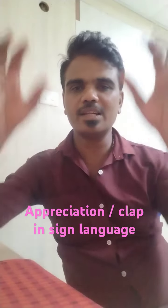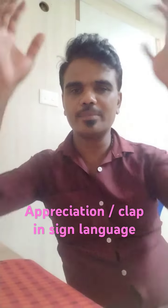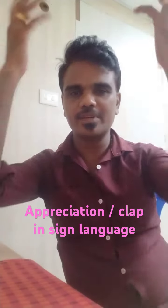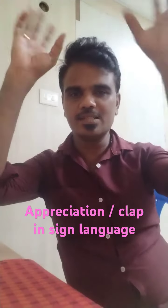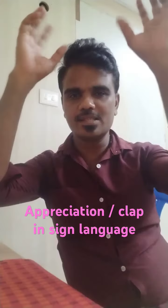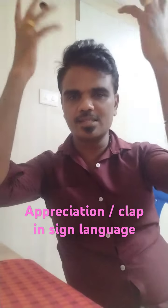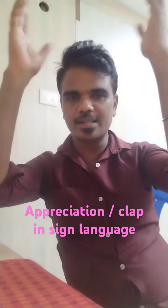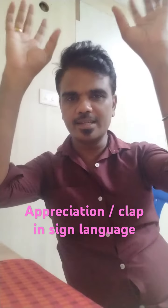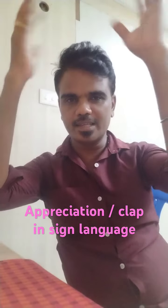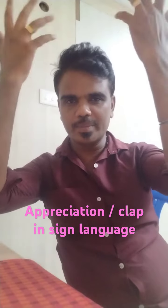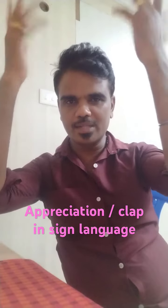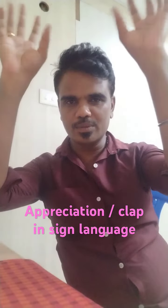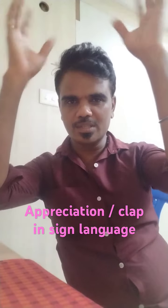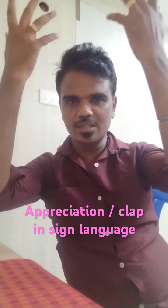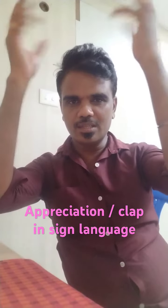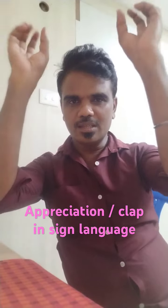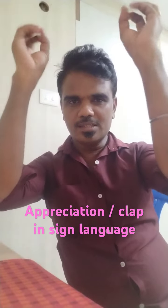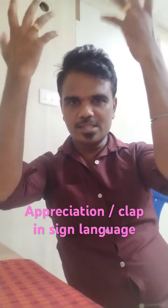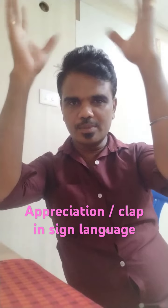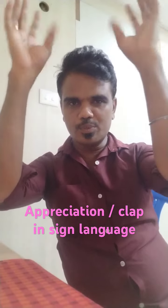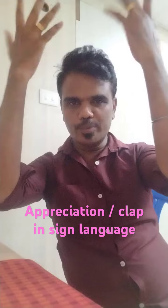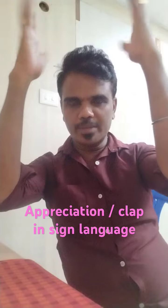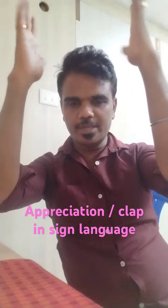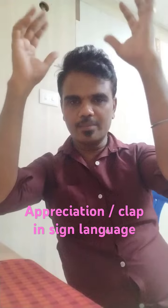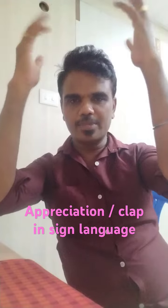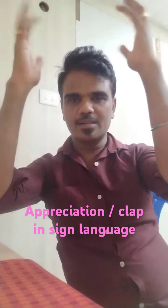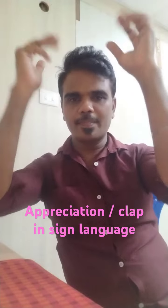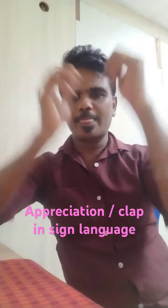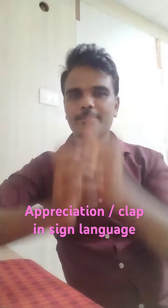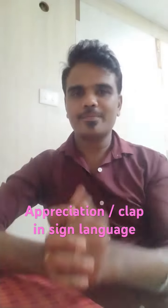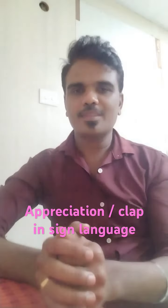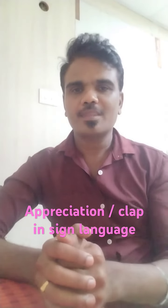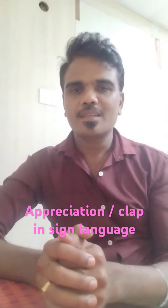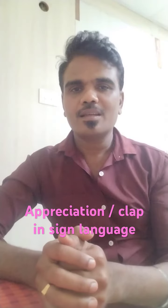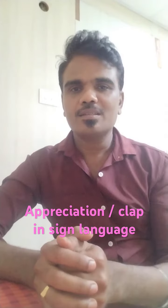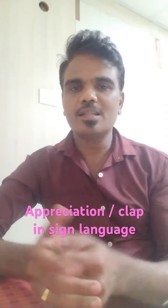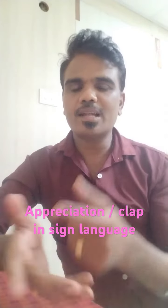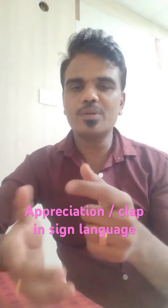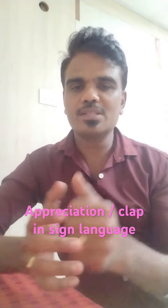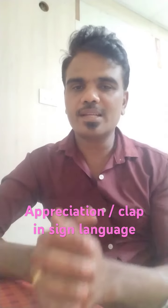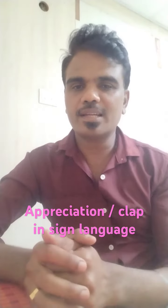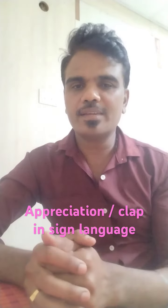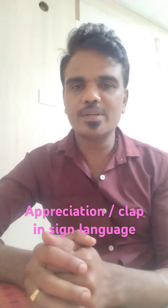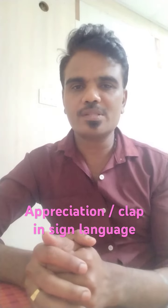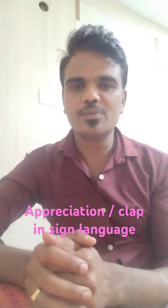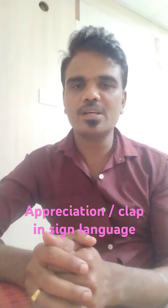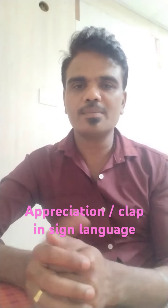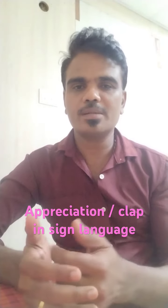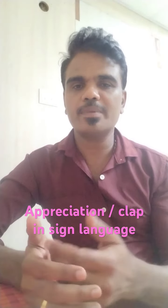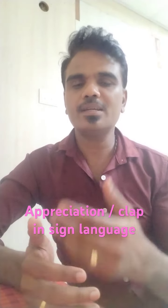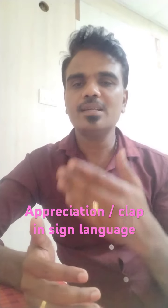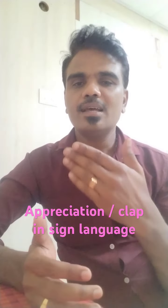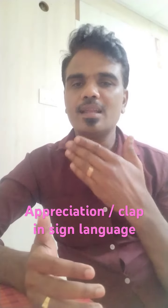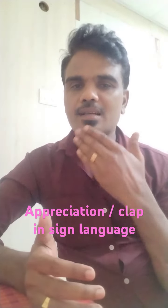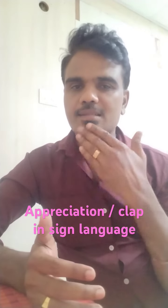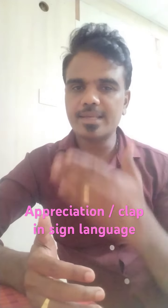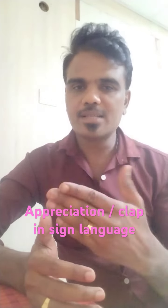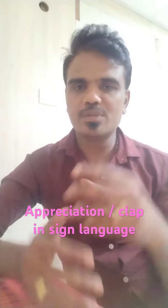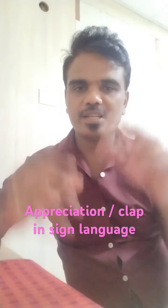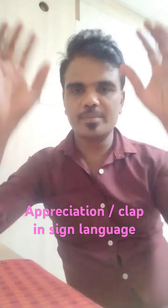அவங்கள என்ன பண்ணுவாங்க, ஜஸ்ட்டு 2 கையும் மேலே தூக்கி ஜஸ்ட் இப்படி பூ மாதிரி இப்படி காமிப்பாங்க. நானே உங்களுக்கு நிறைய வீடியோஸில் உங்களுக்கு காமிச்சிருப்பேன். லாஸ்ட்டில் தேங்க்ஸ் சொல்லிட்டு